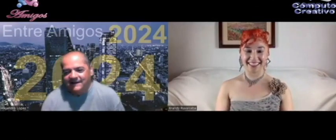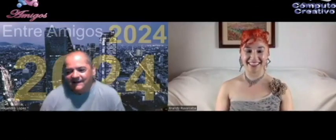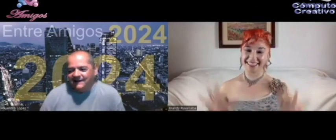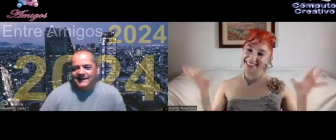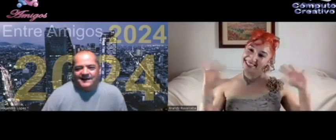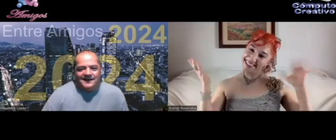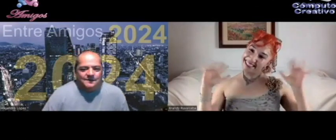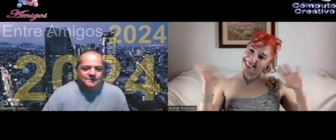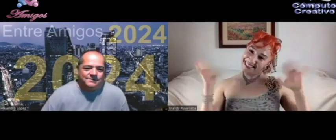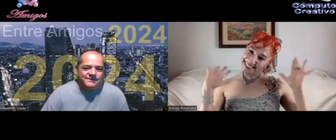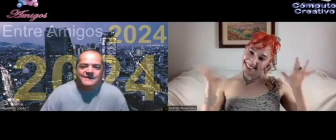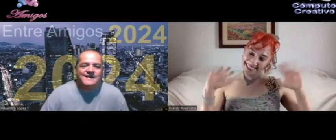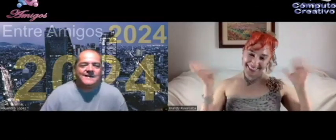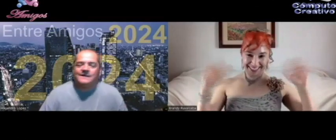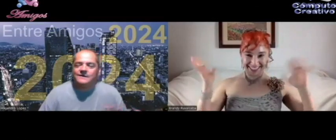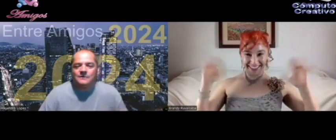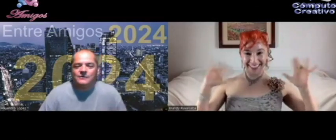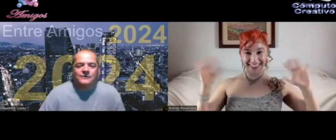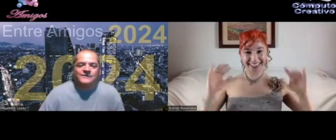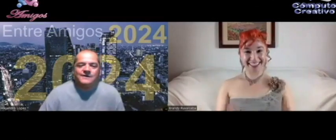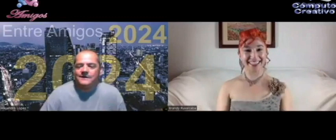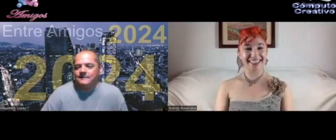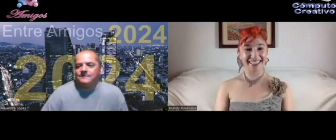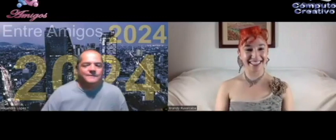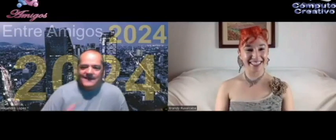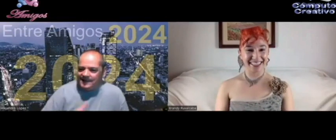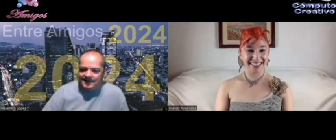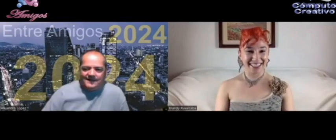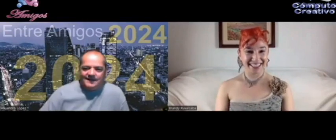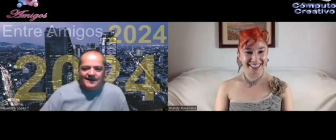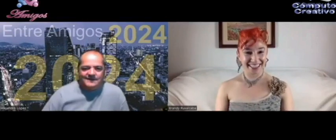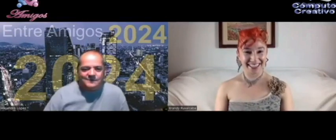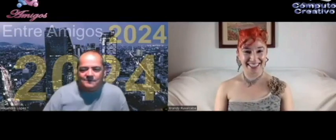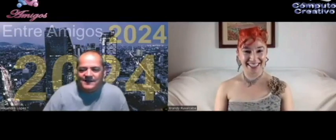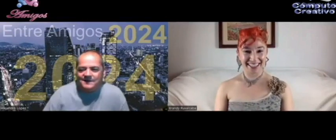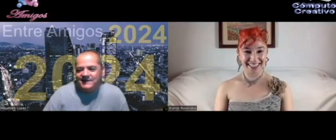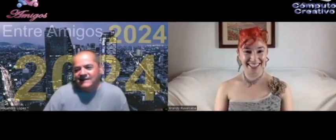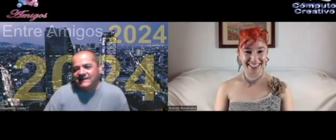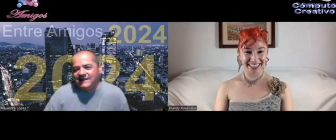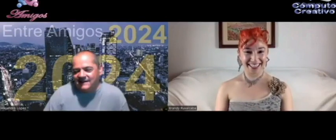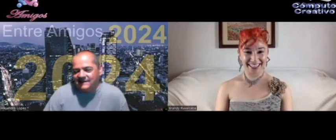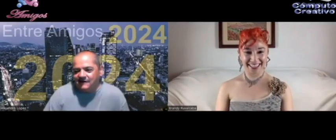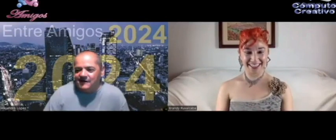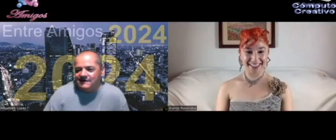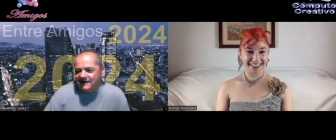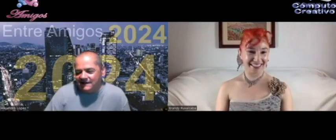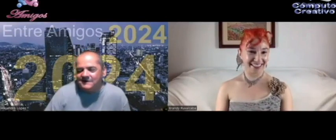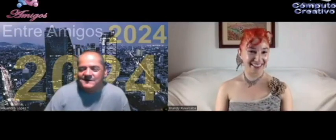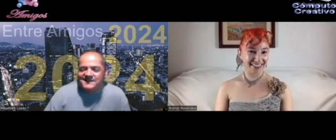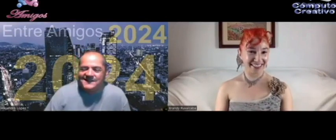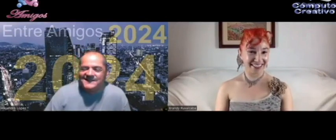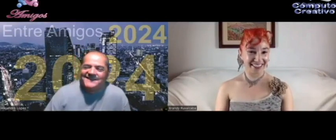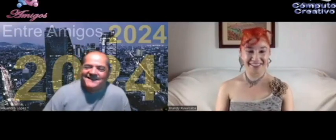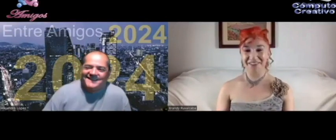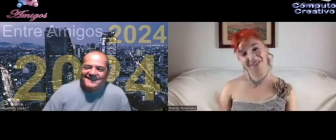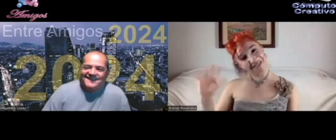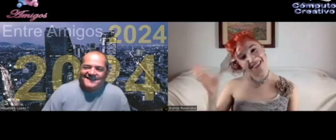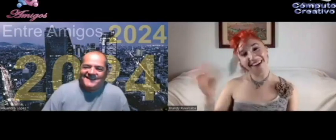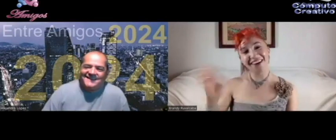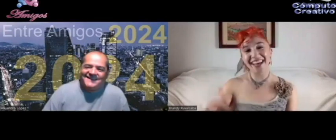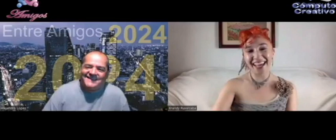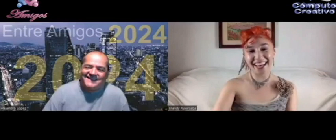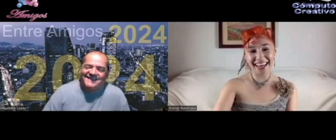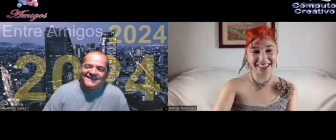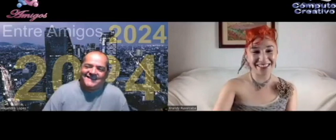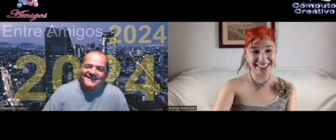Rubalcaba, que ya, como todos saben, es completamente de casa. Hola, Brandy, ¿cómo estás?